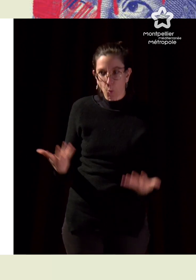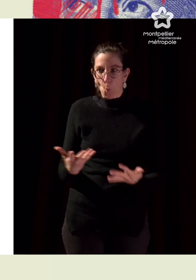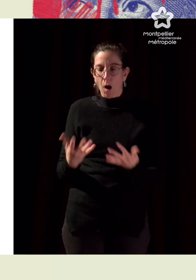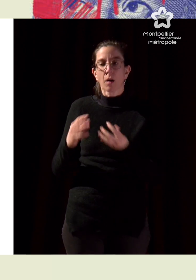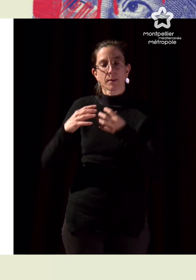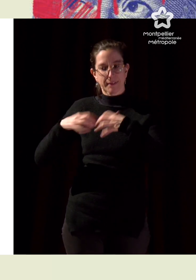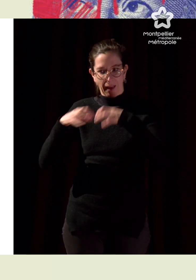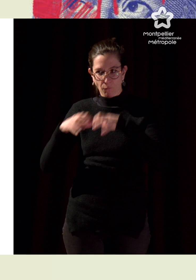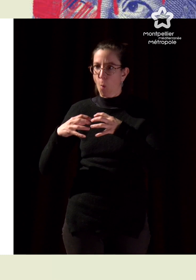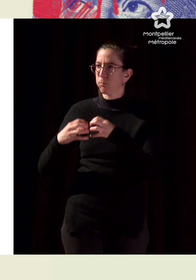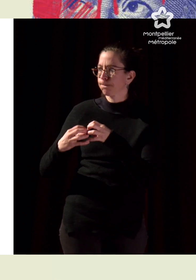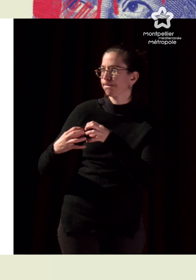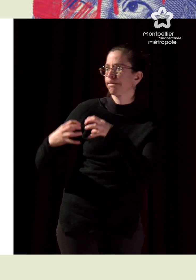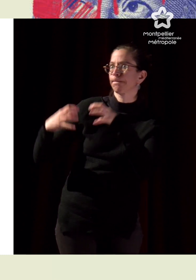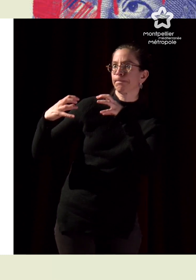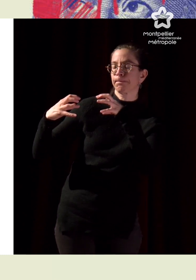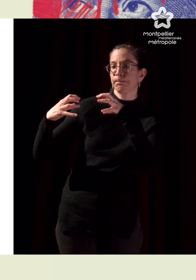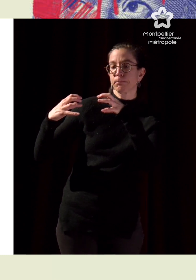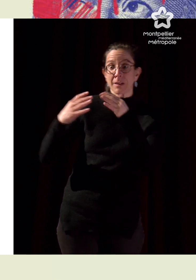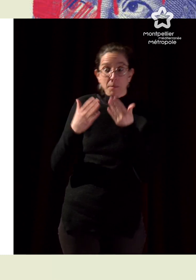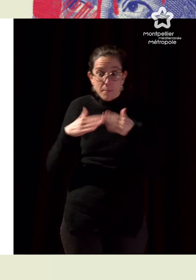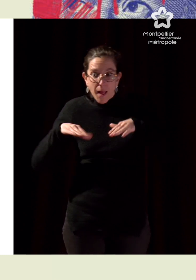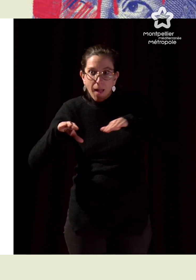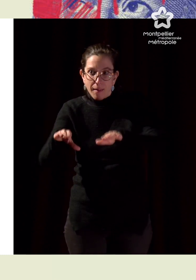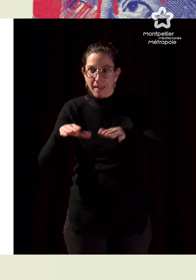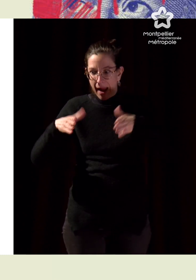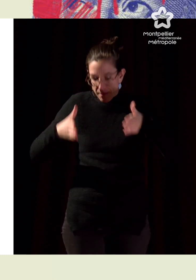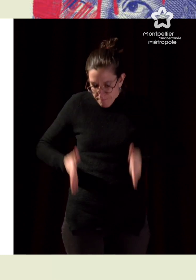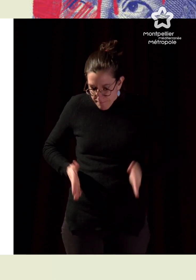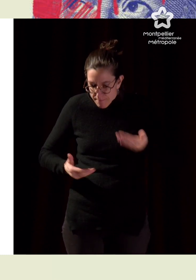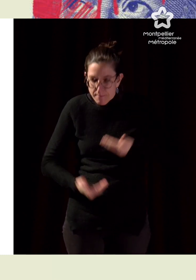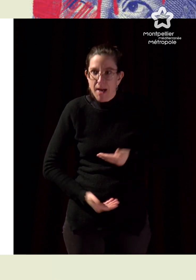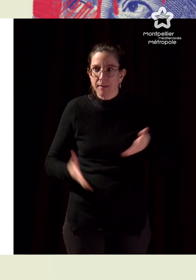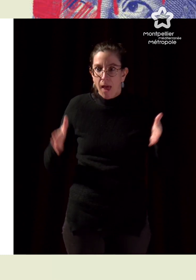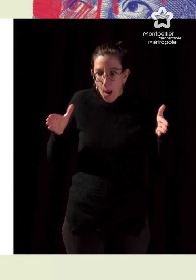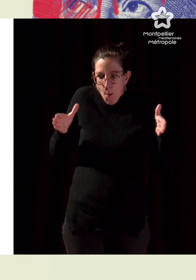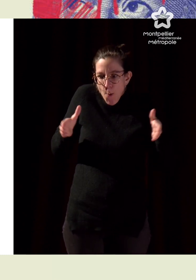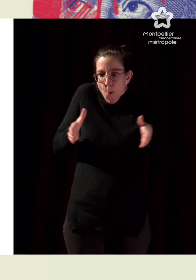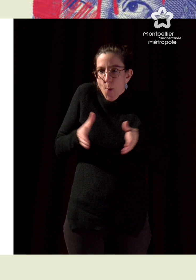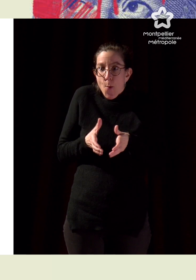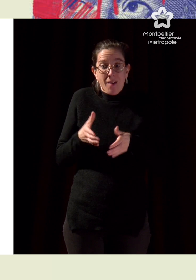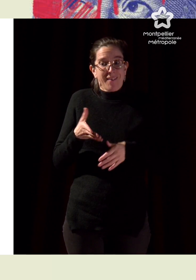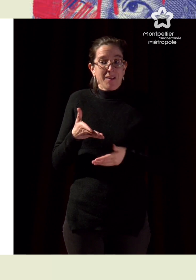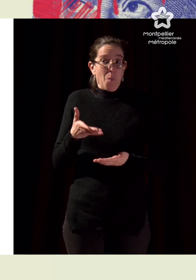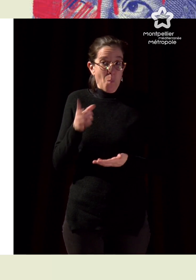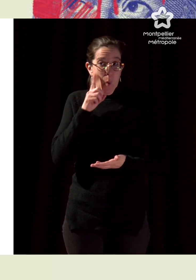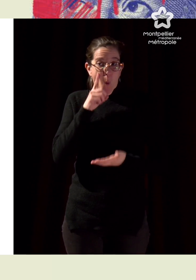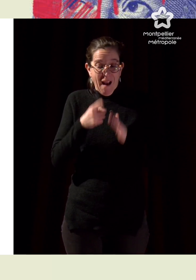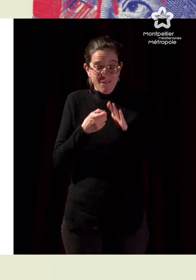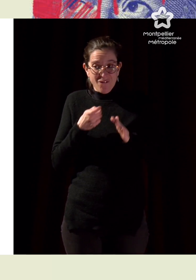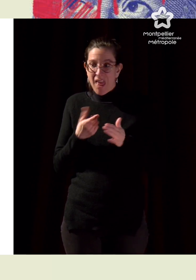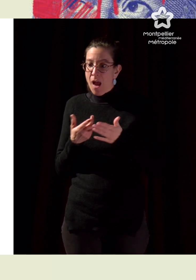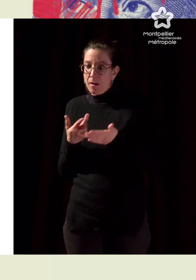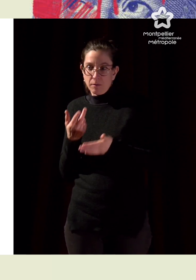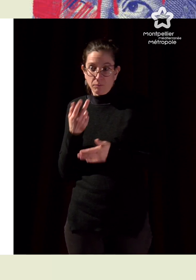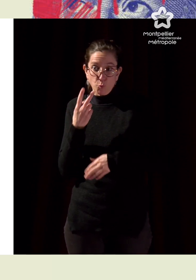et en même temps les hanches qui se bloquent du fait de la bipédie. Et donc, par sélection naturelle, pour régler